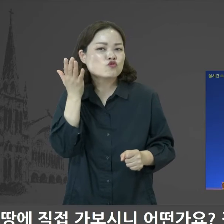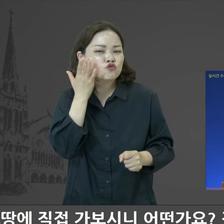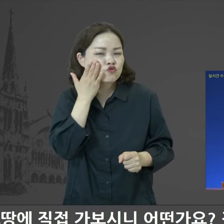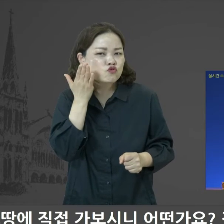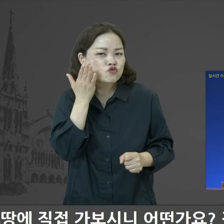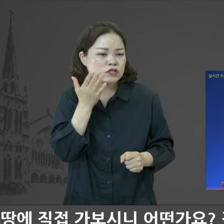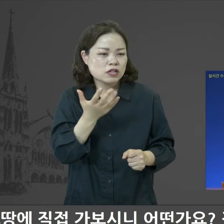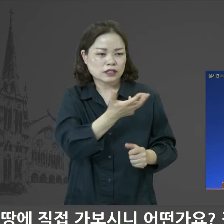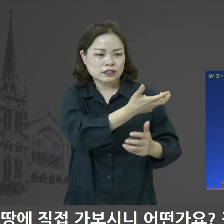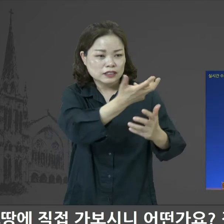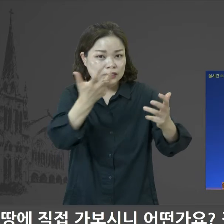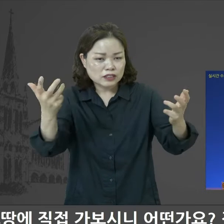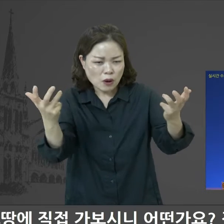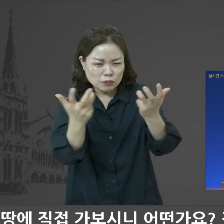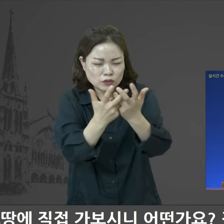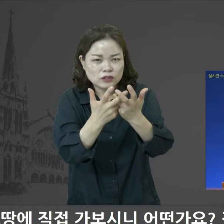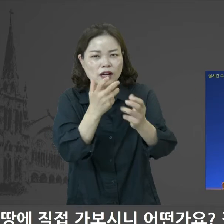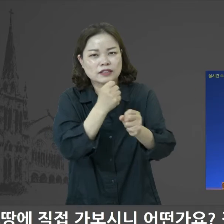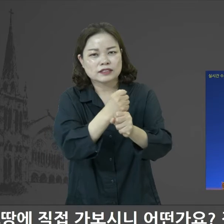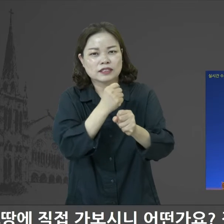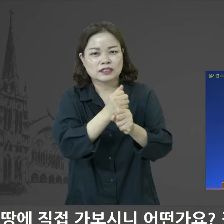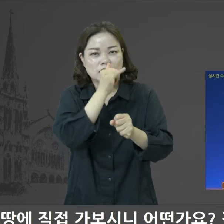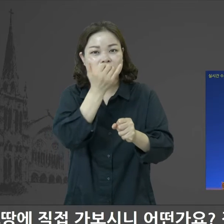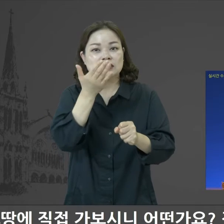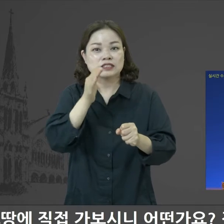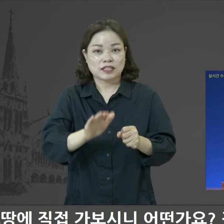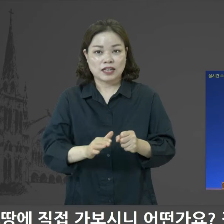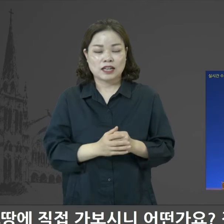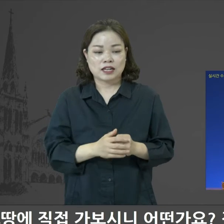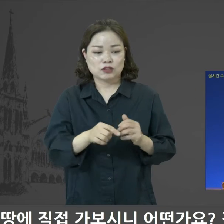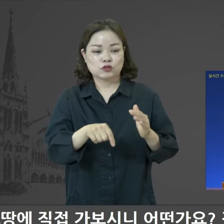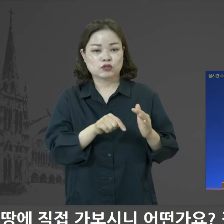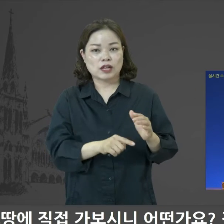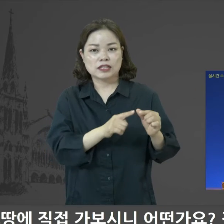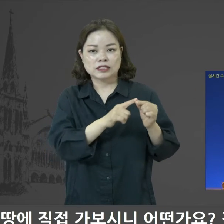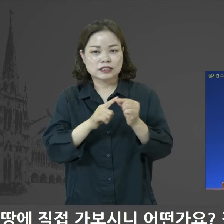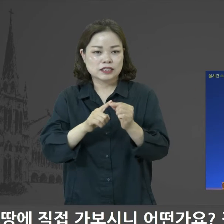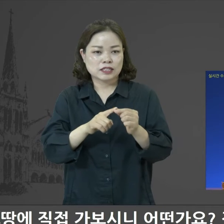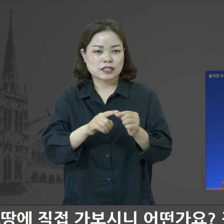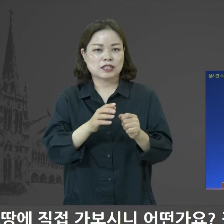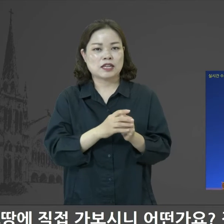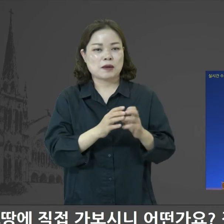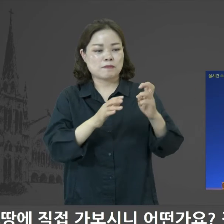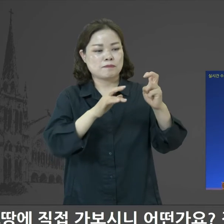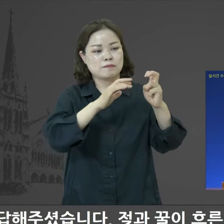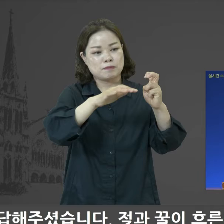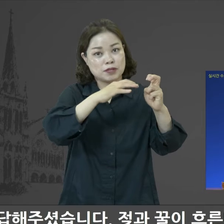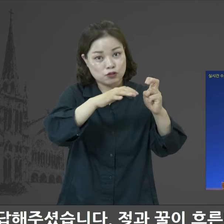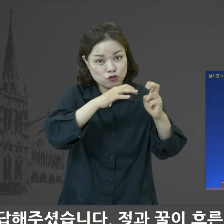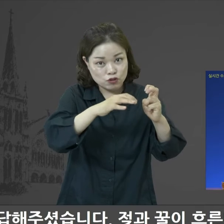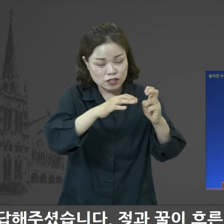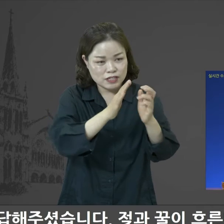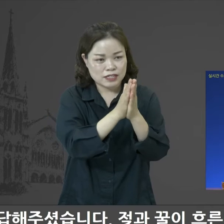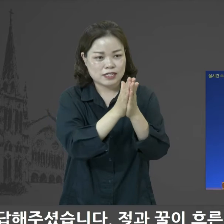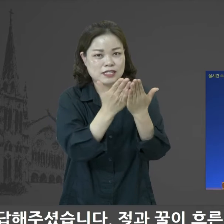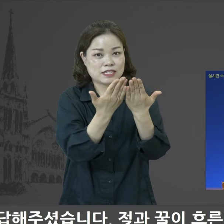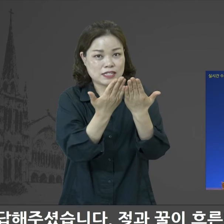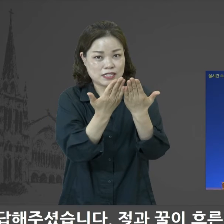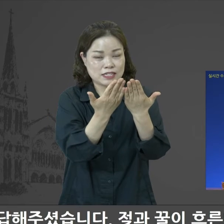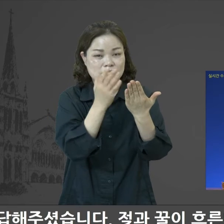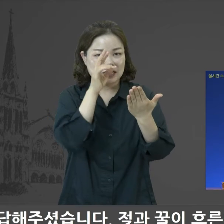중에 모세 오경에 15번이 나오는데요, 그 중에 한 구절인 민수기 13장 27절을 제가